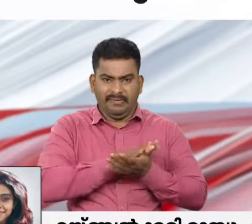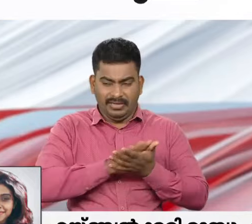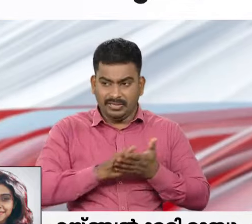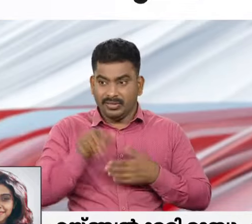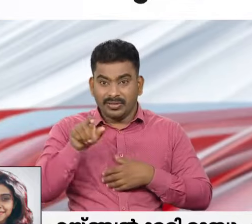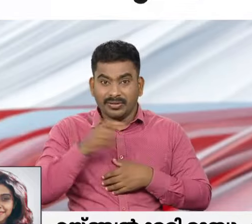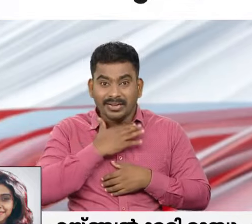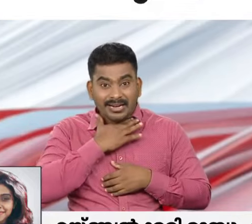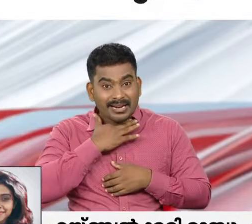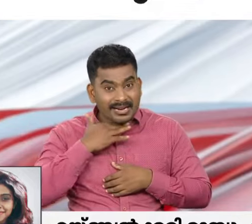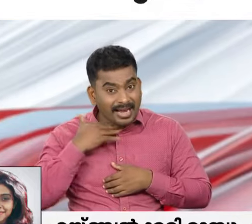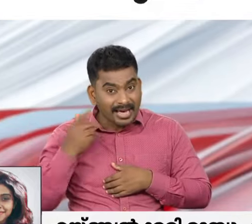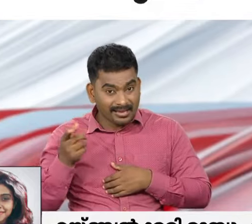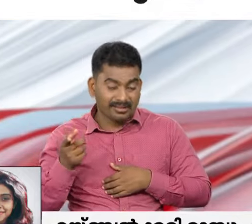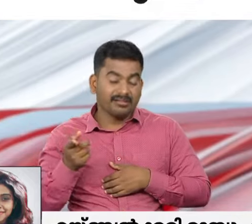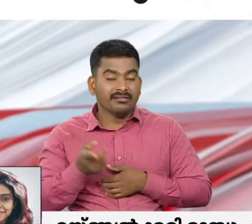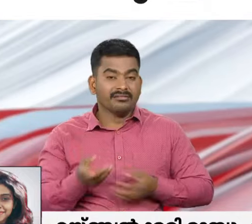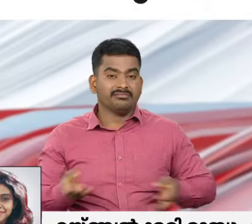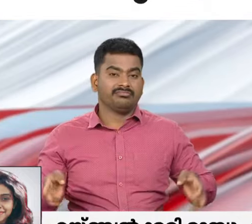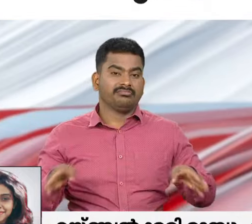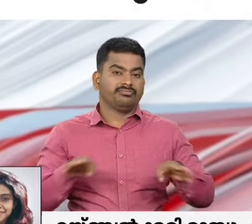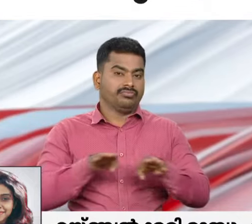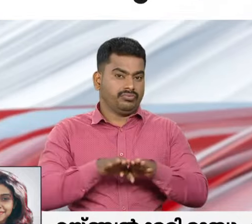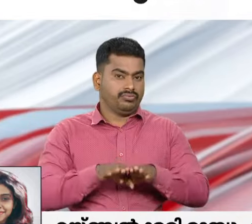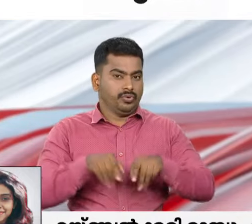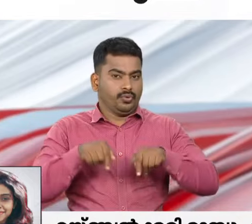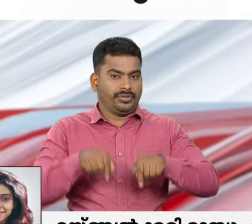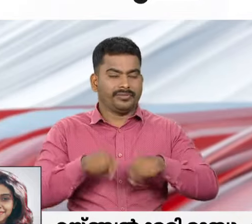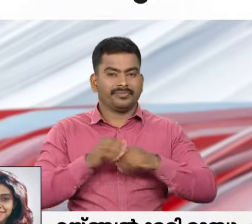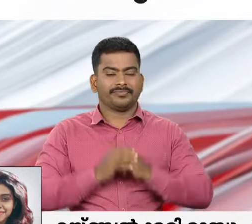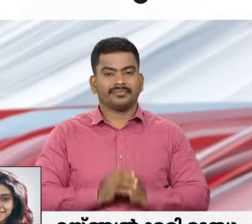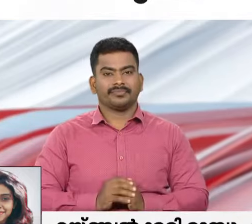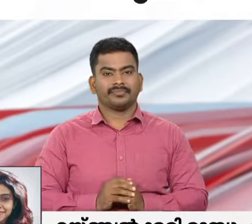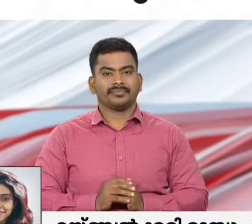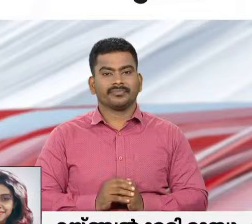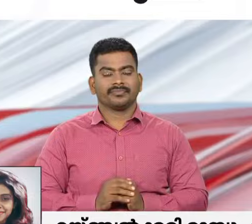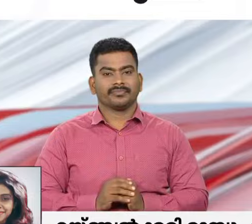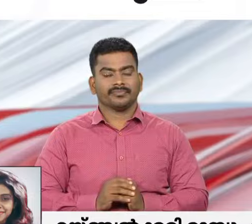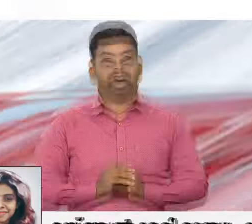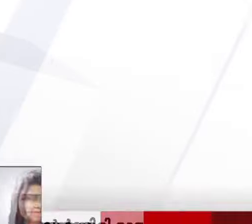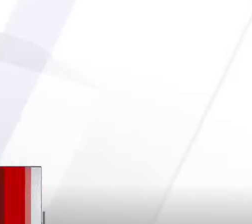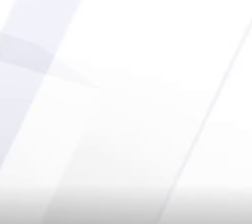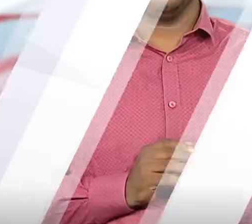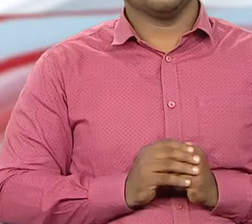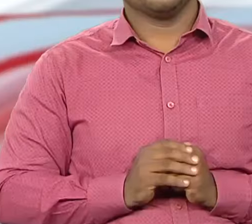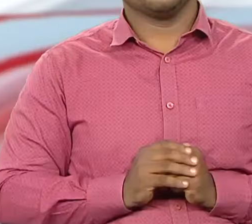കരുനാഗപ്പള്ളിയിൽ വെച്ച് ഡാനിയയുടെ സംസ്കാര ചടങ്ങുകളും നടത്തും. ശരി, എൻജോയ്.